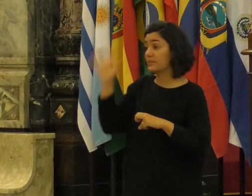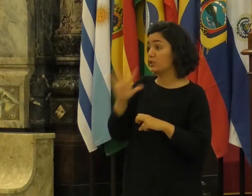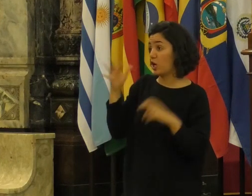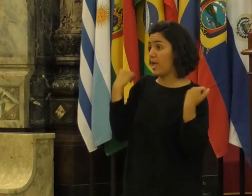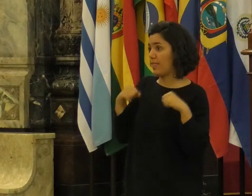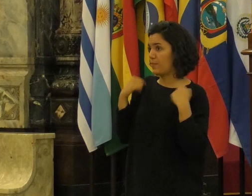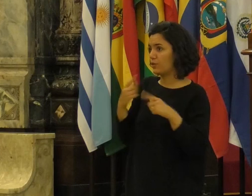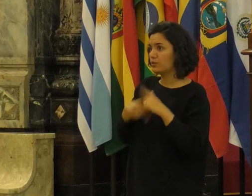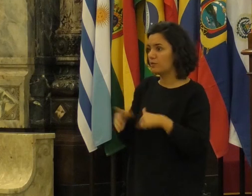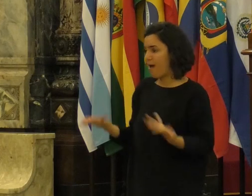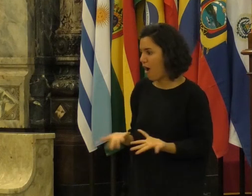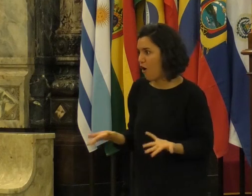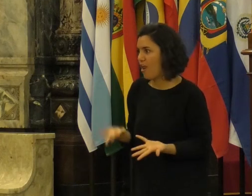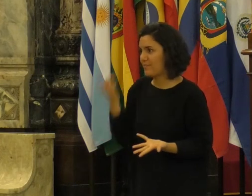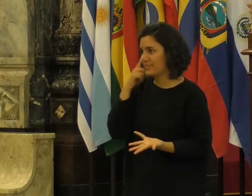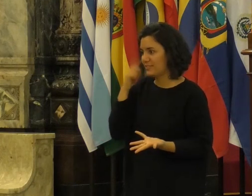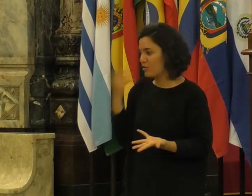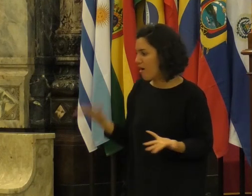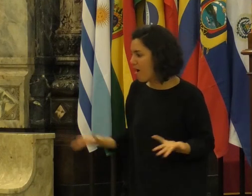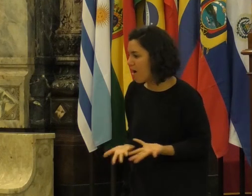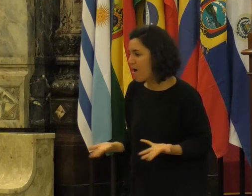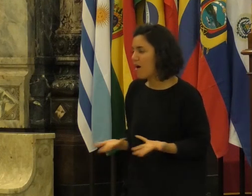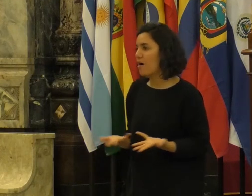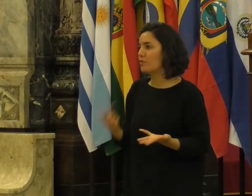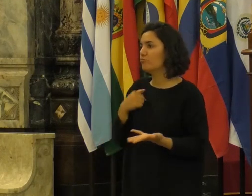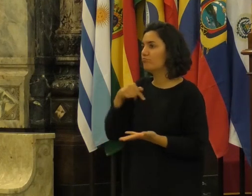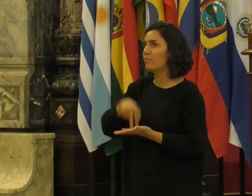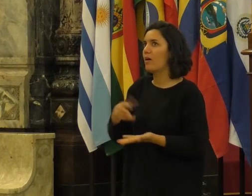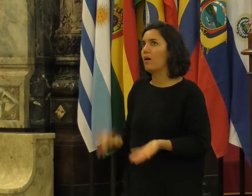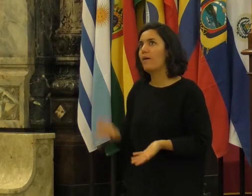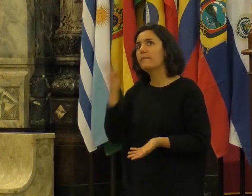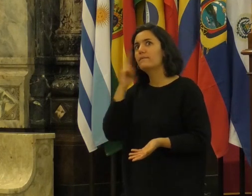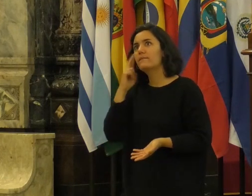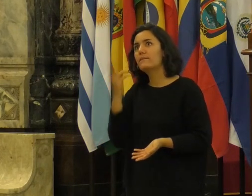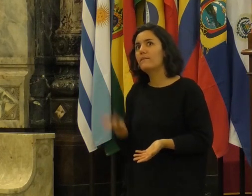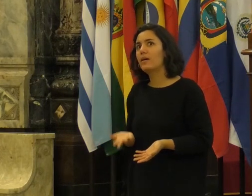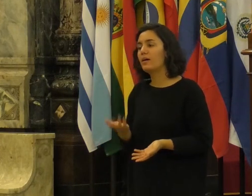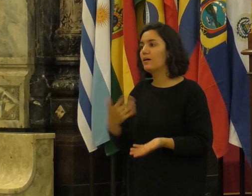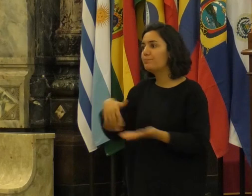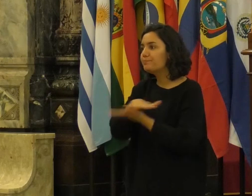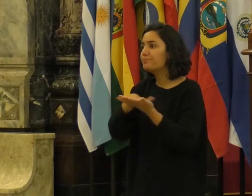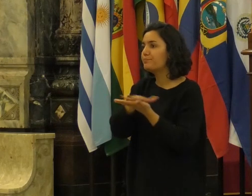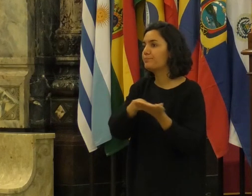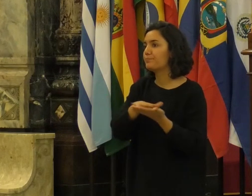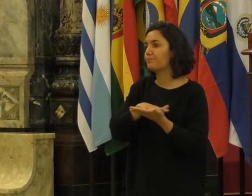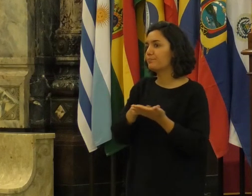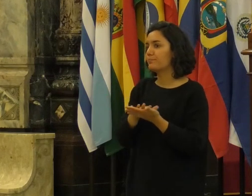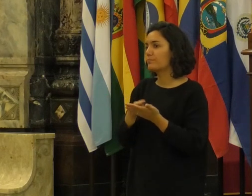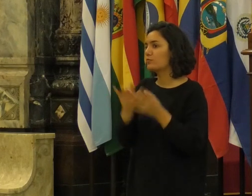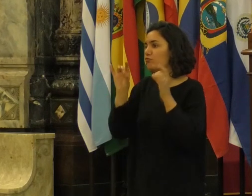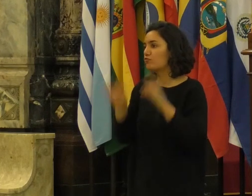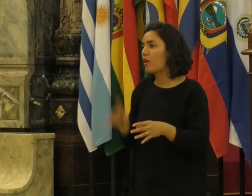deporte. Se me ocurren ahora mismo aquí, y efectivamente parado aquí, pensar en esos campos. Por lo tanto, se requiere una